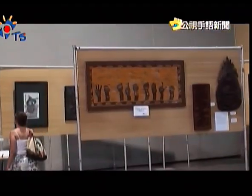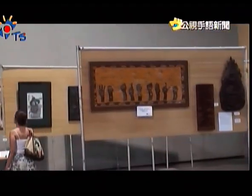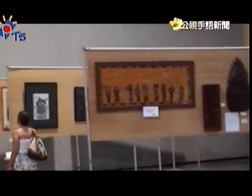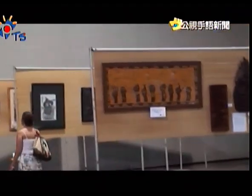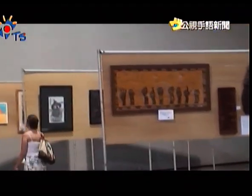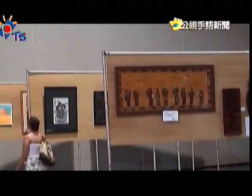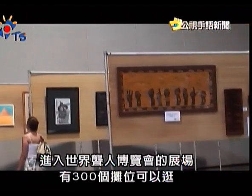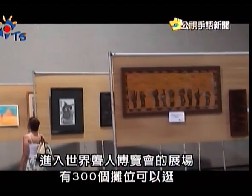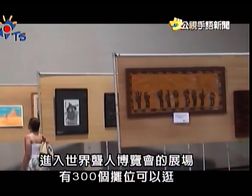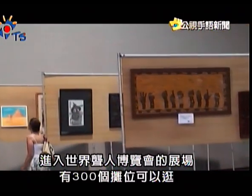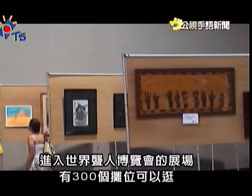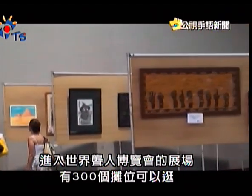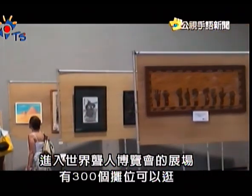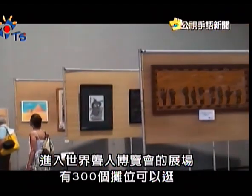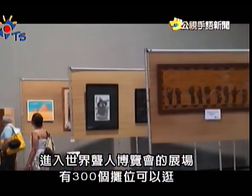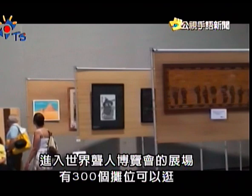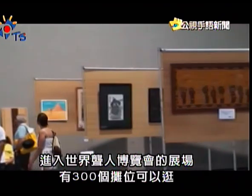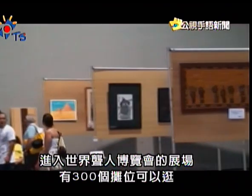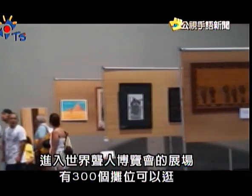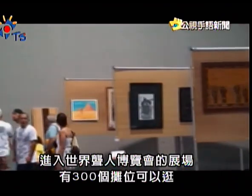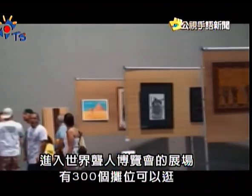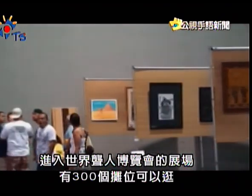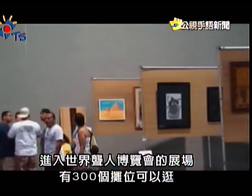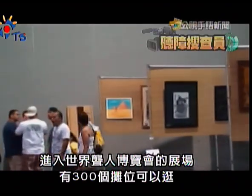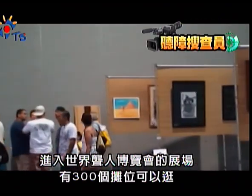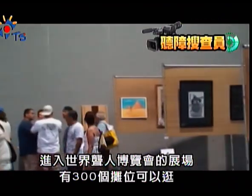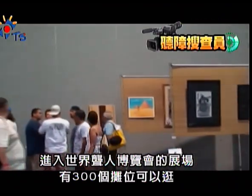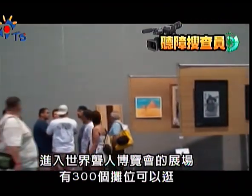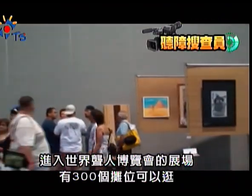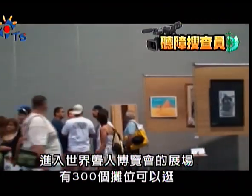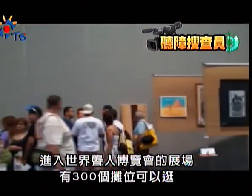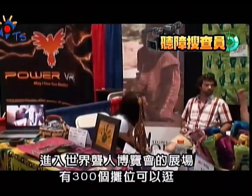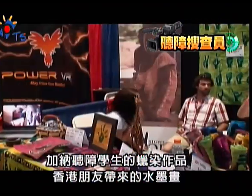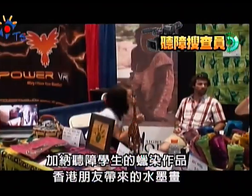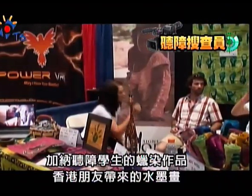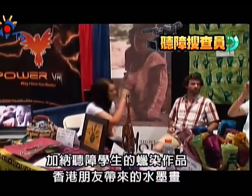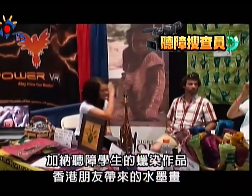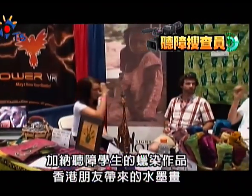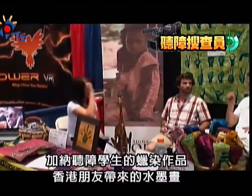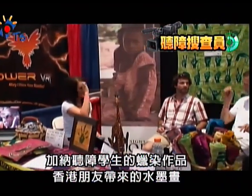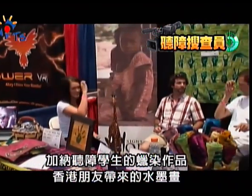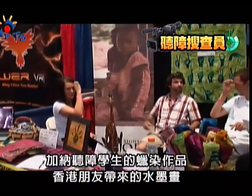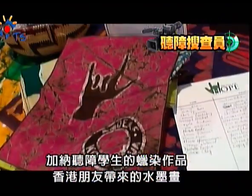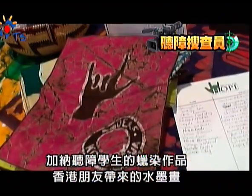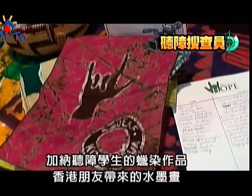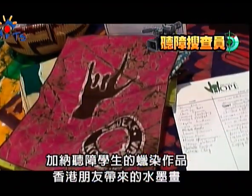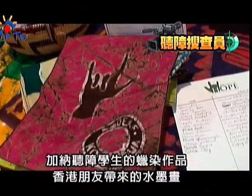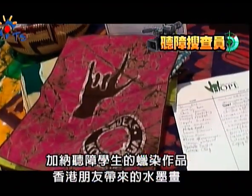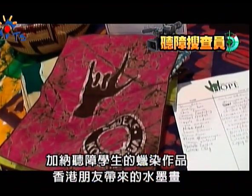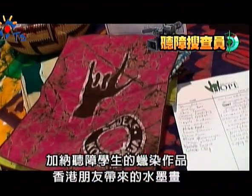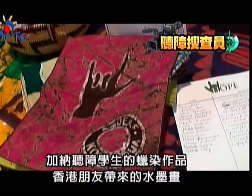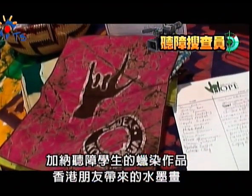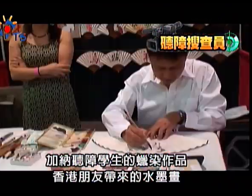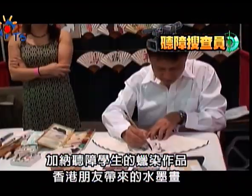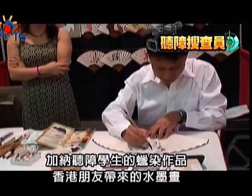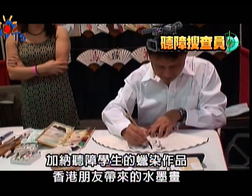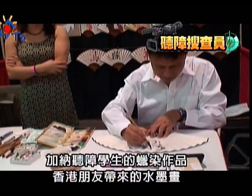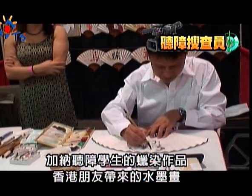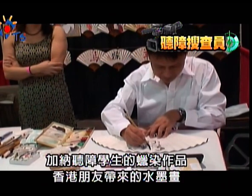进入世界聋人博览会的展场，有300个摊位可以逛。加纳听障学生的蜡染作品，香港朋友带来的